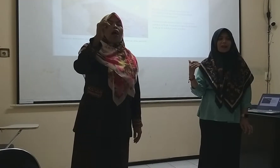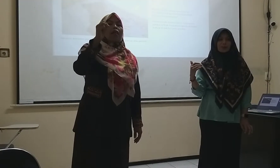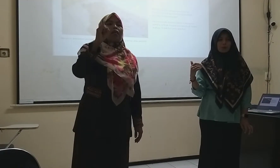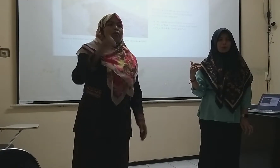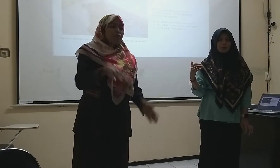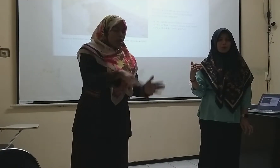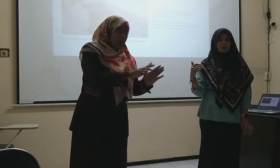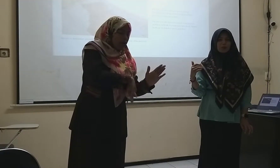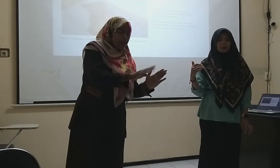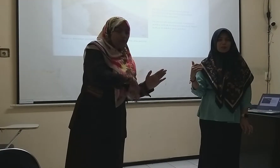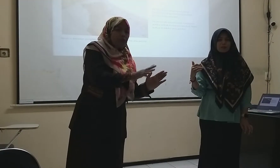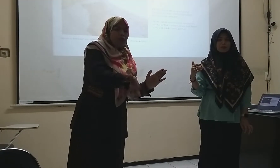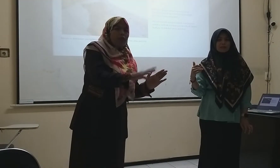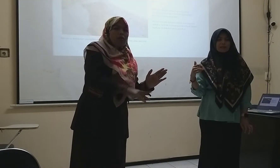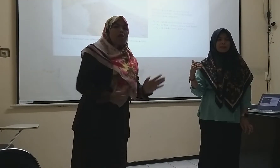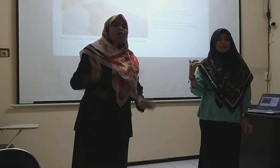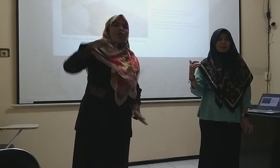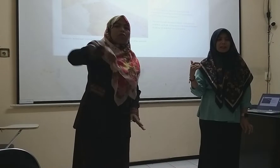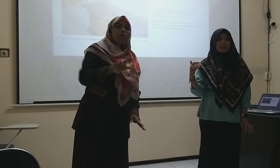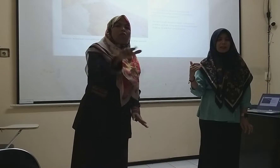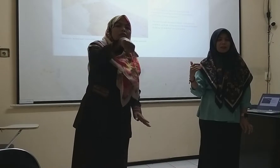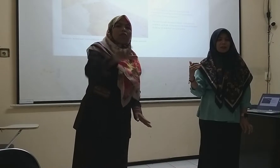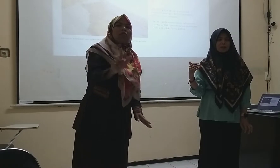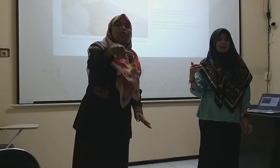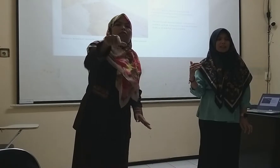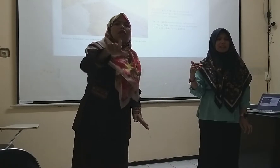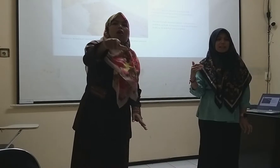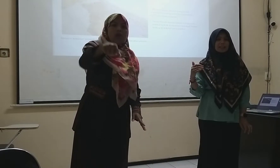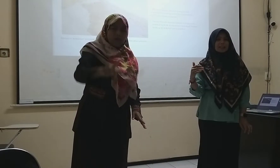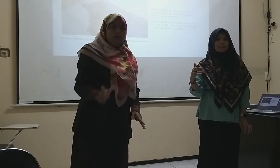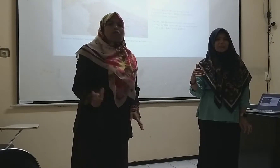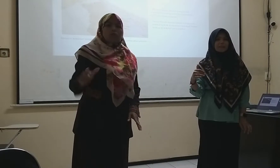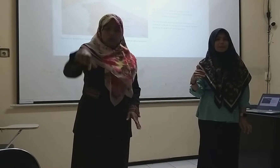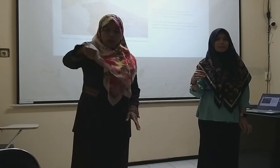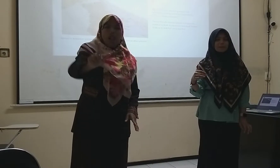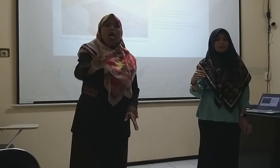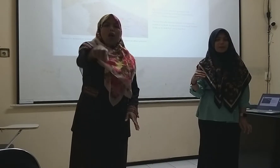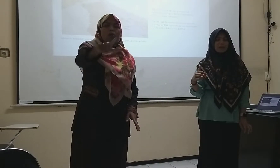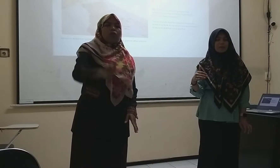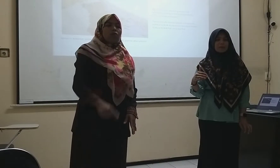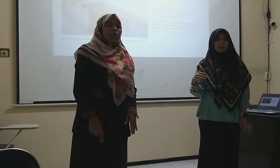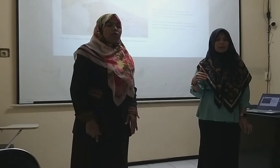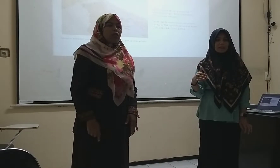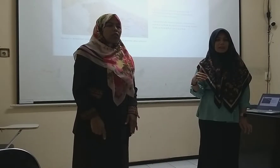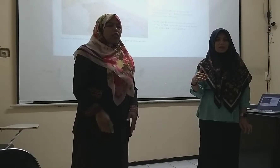Pengikisan laut. Jadi pengikisan laut itu